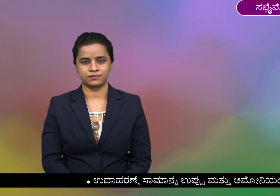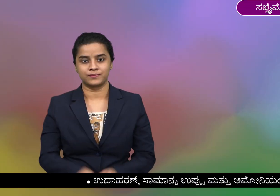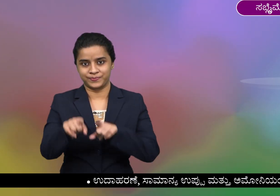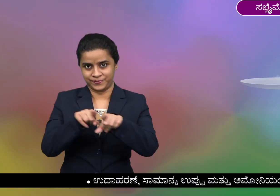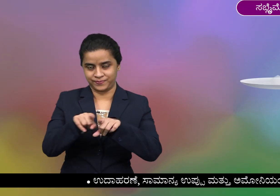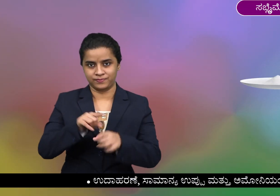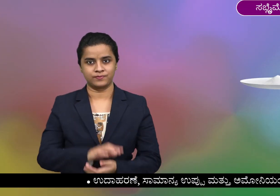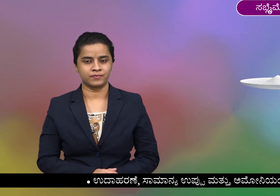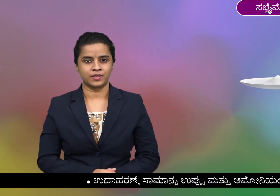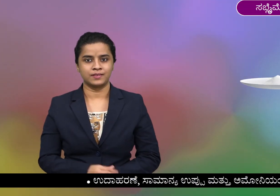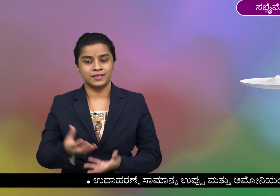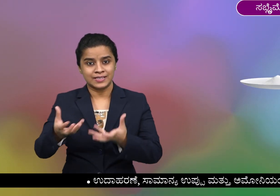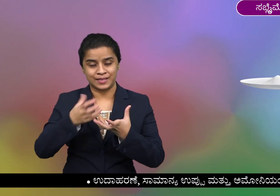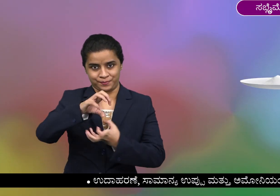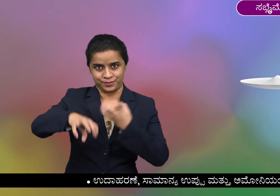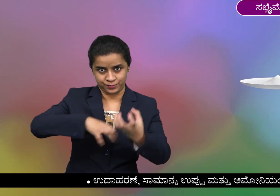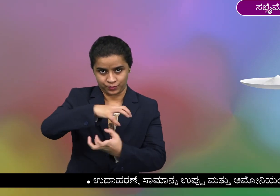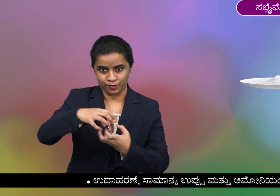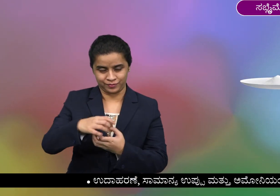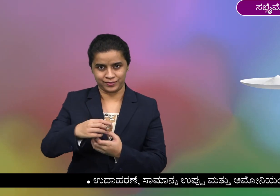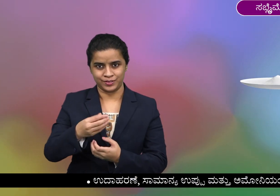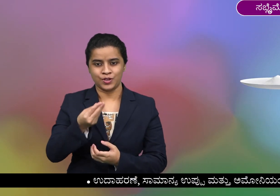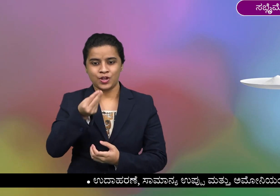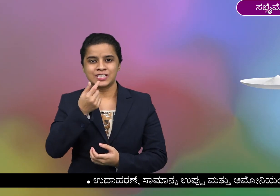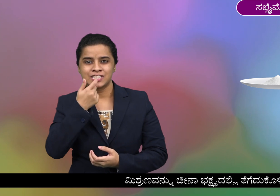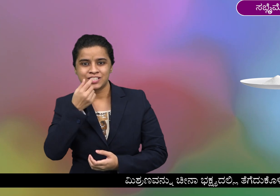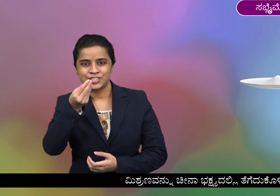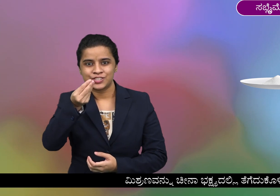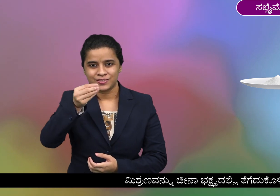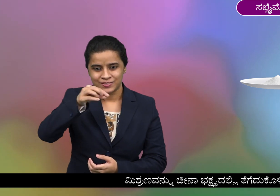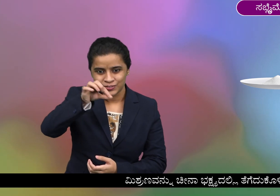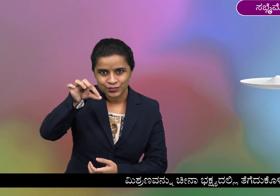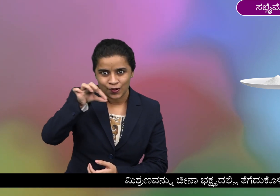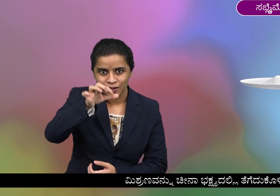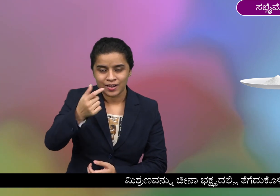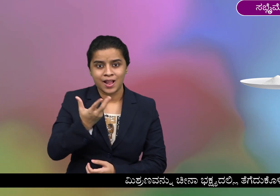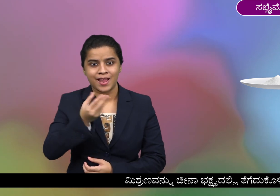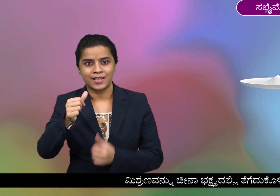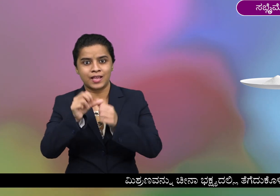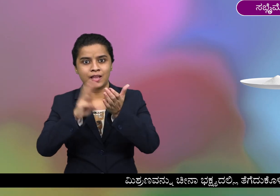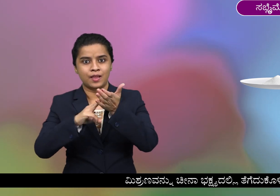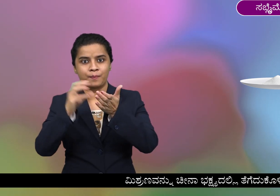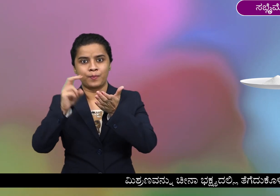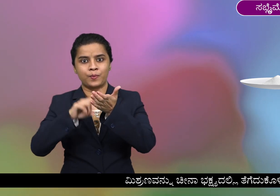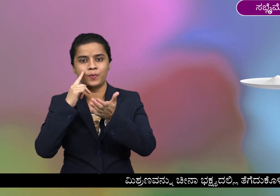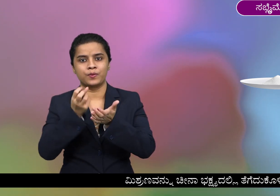ಉದಾಹರಣೆ, ಸಾಮಾನ್ಯ ಉಪ್ಪು ಮತ್ತು ಅಮೋನಿಯಂ ಕ್ಲೋರೈಡ್ ಮಿಶ್ರಣವನ್ನು ಚೀನಾ ಭಕ್ಷ್ಯದಲ್ಲಿ